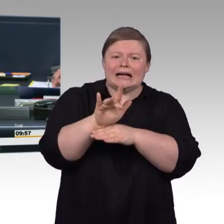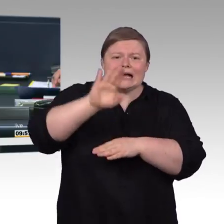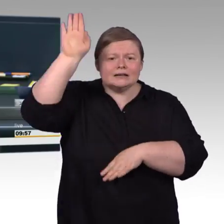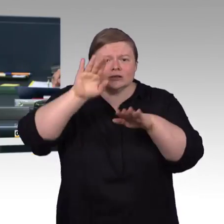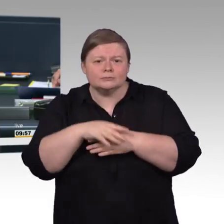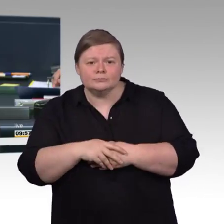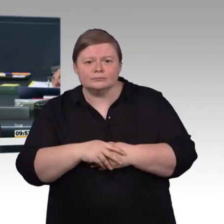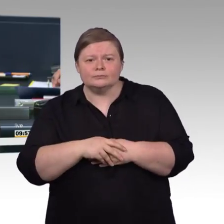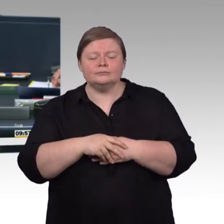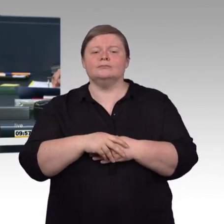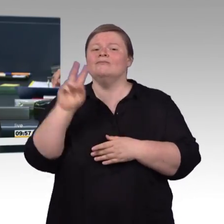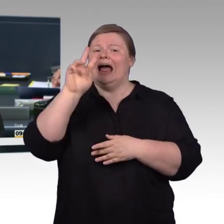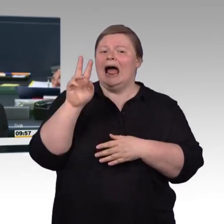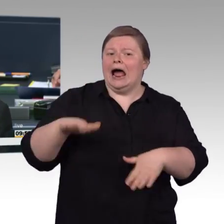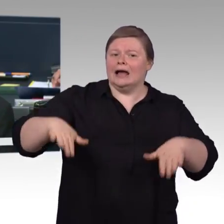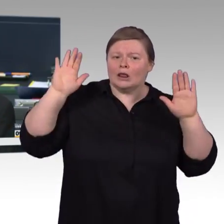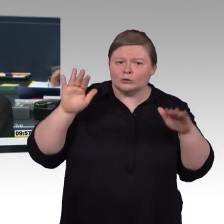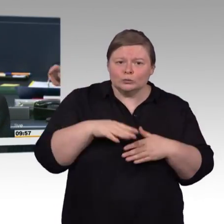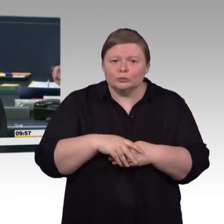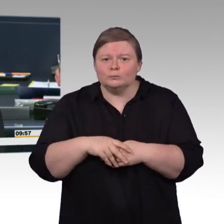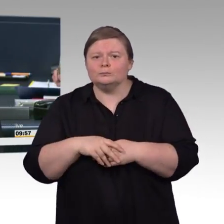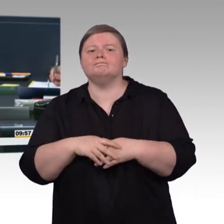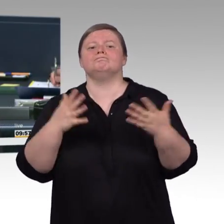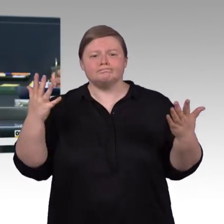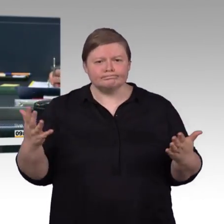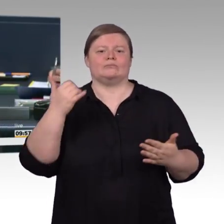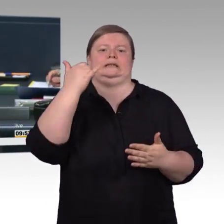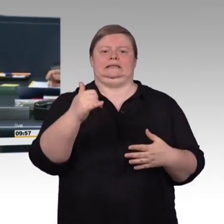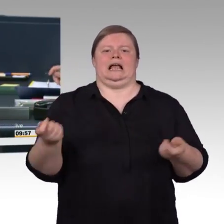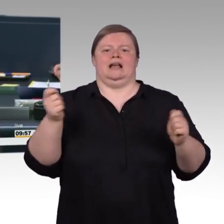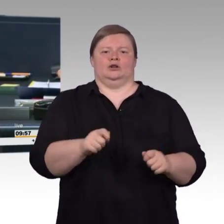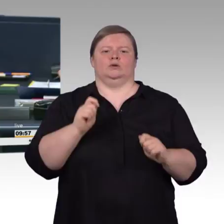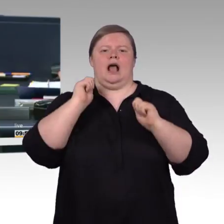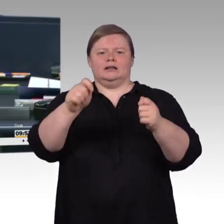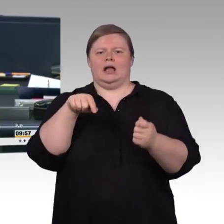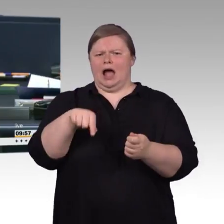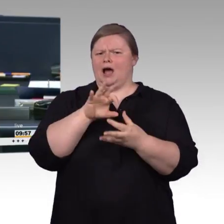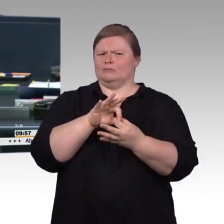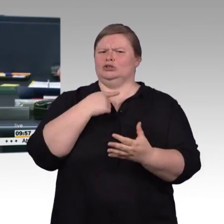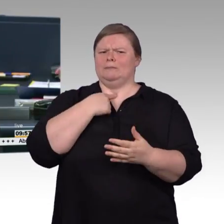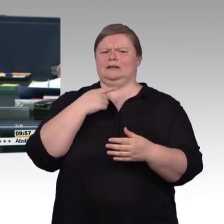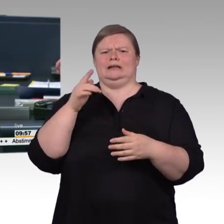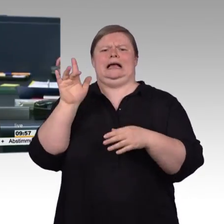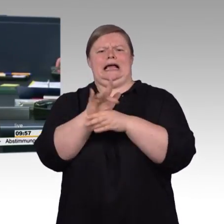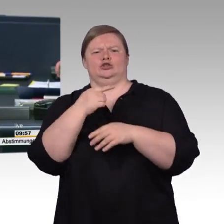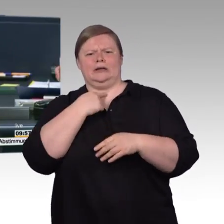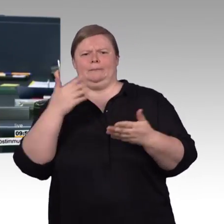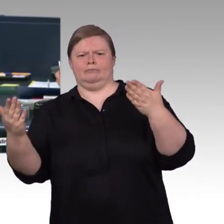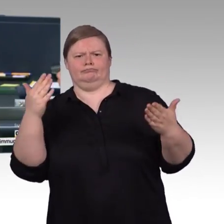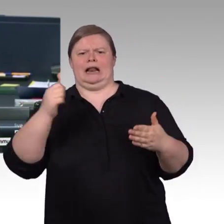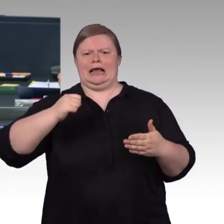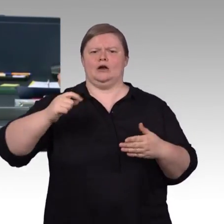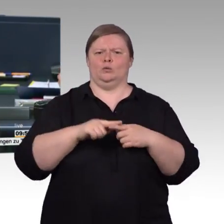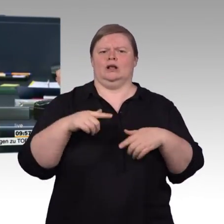Stimmen aller übrigen Fraktionen abgelehnt. Der Entschließungsantrag der Fraktion Bündnis 90 Die Grünen auf der